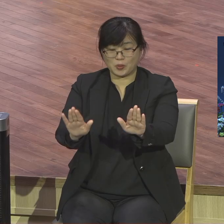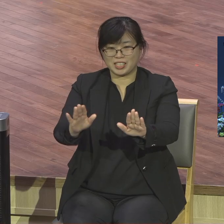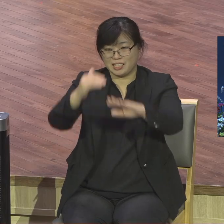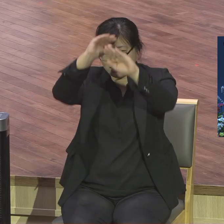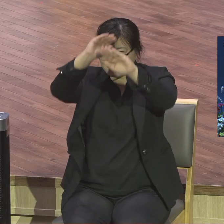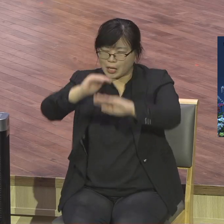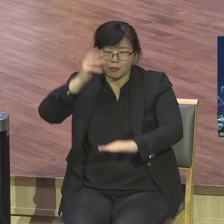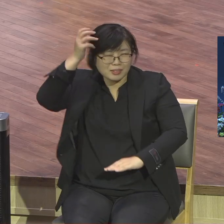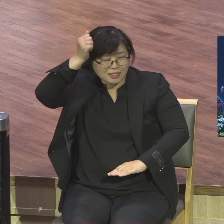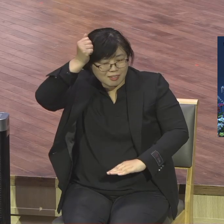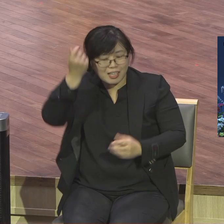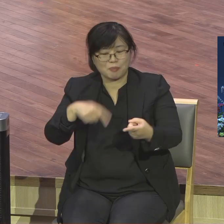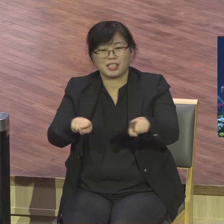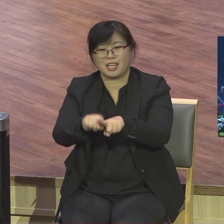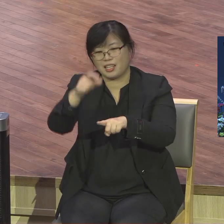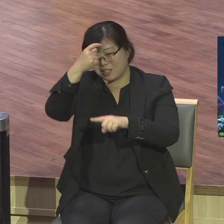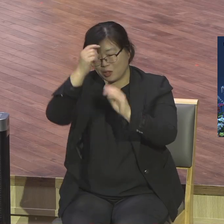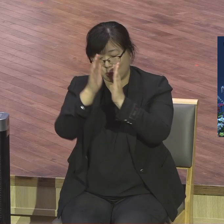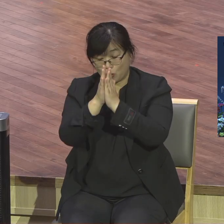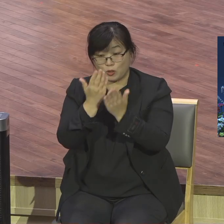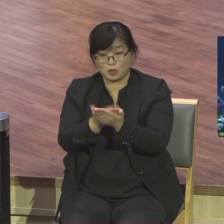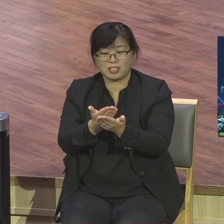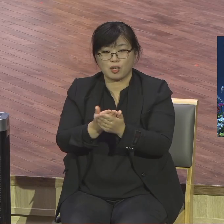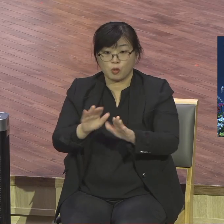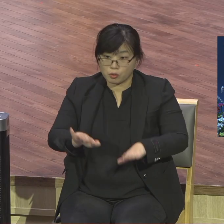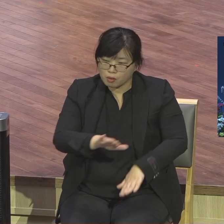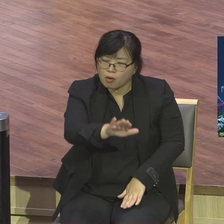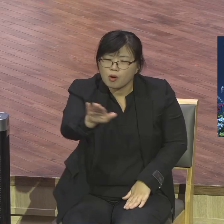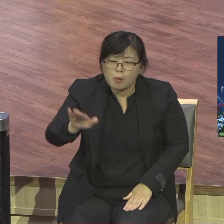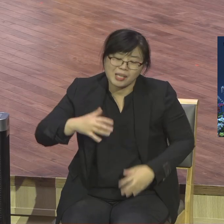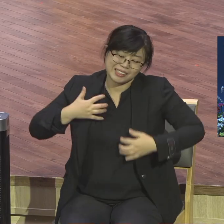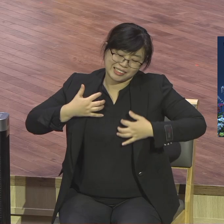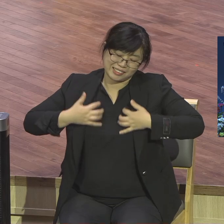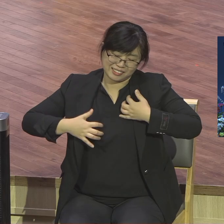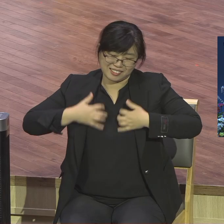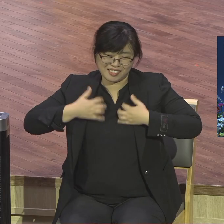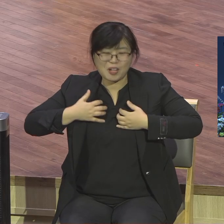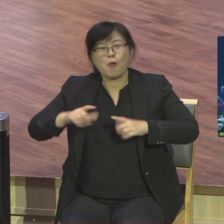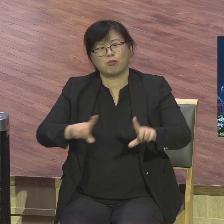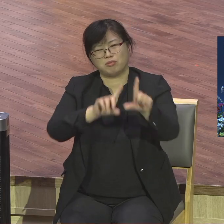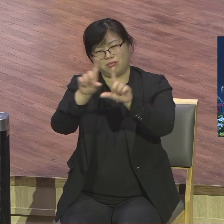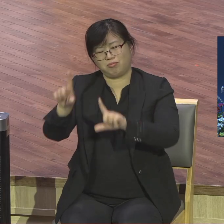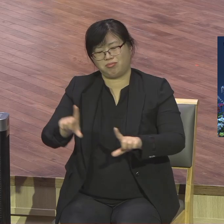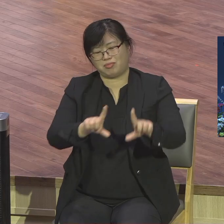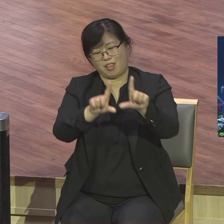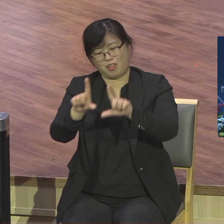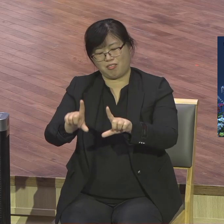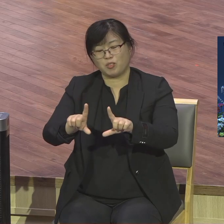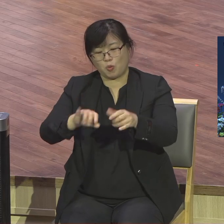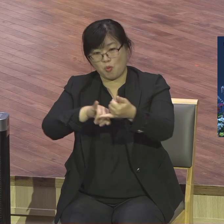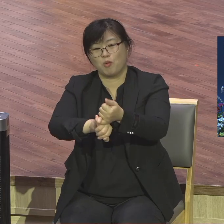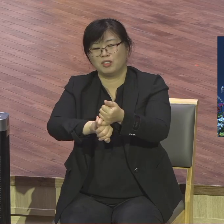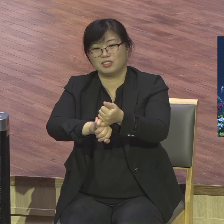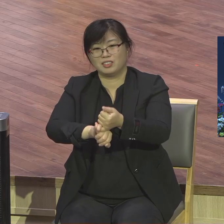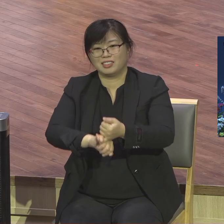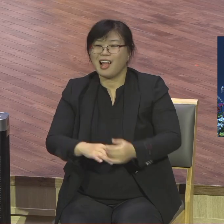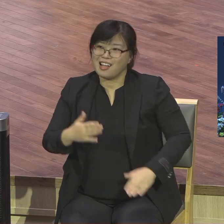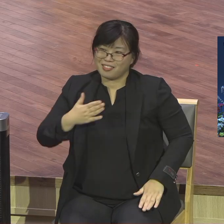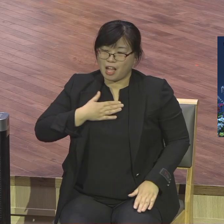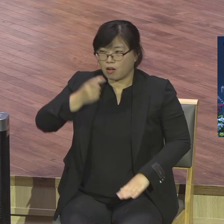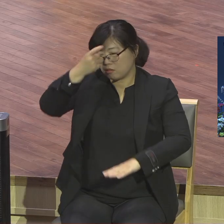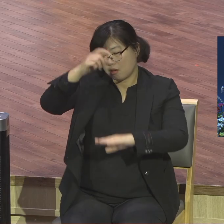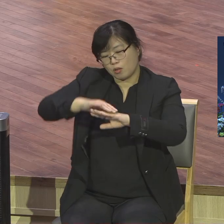기도하겠습니다 여러분 정말 즐거운 인생 하나님 즐거운 인생 예배가 즐겁고 헌신이